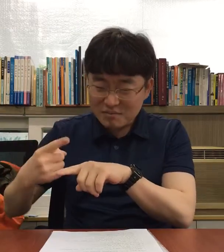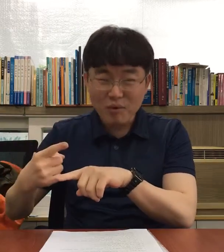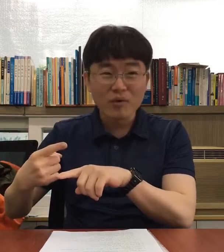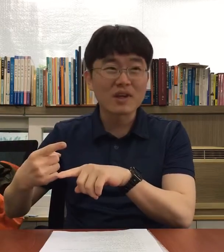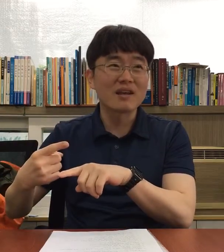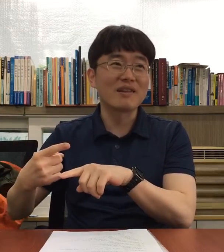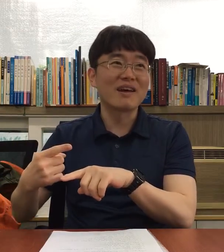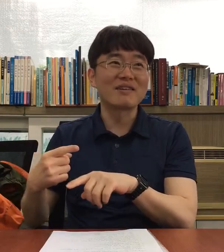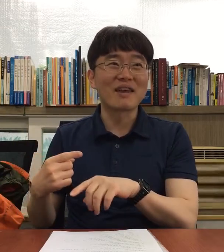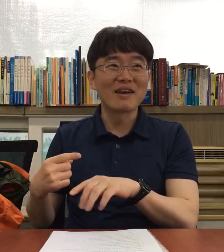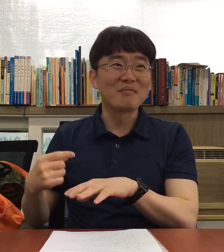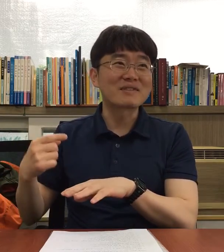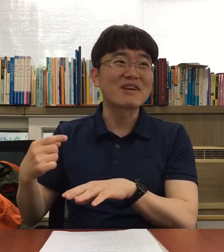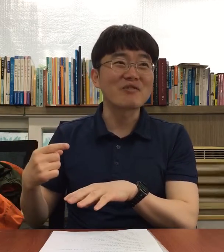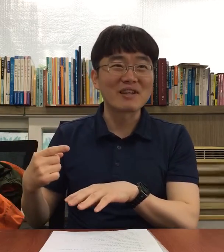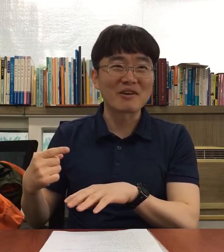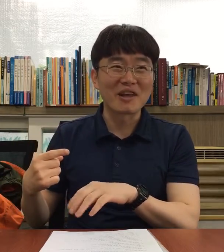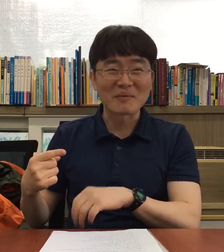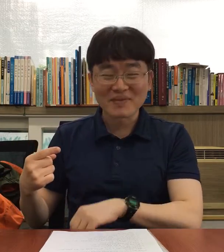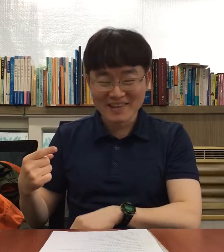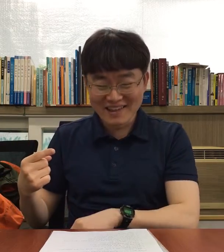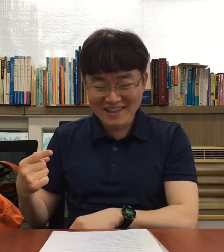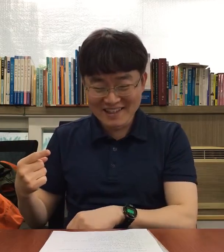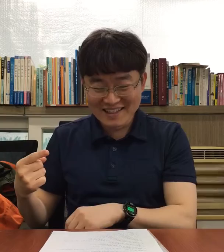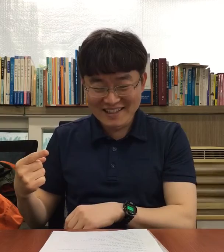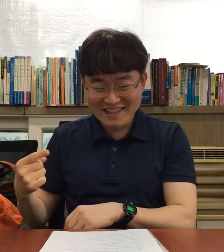뭐 이렇게 뭐 자르려고 했네요. 네.